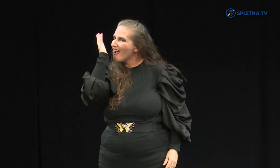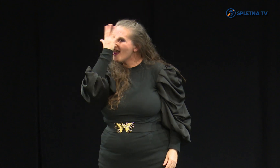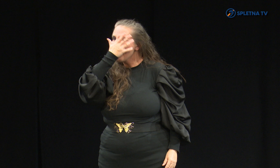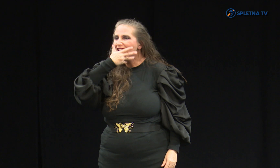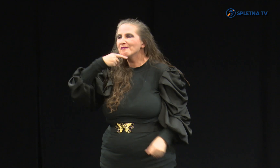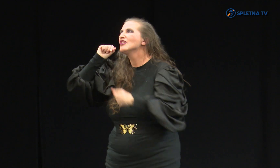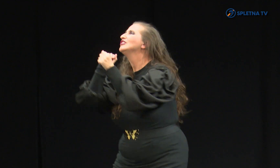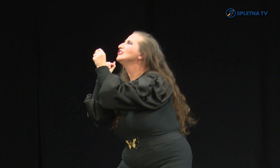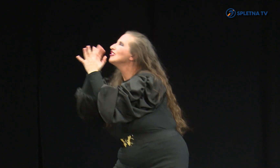ki najlepše